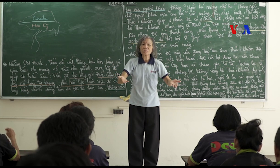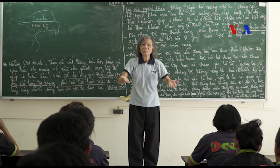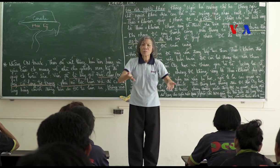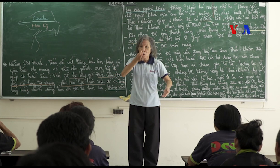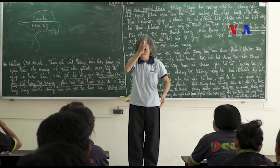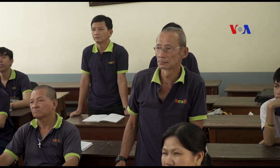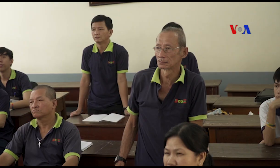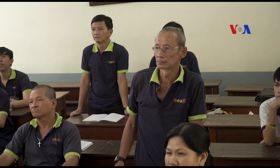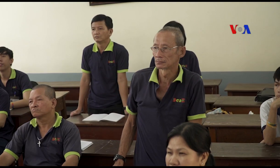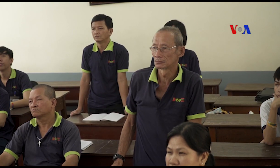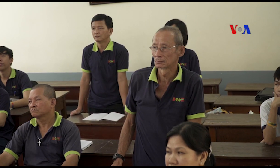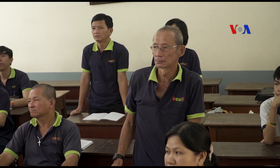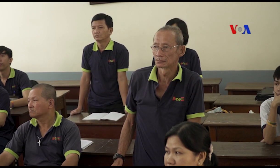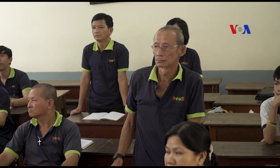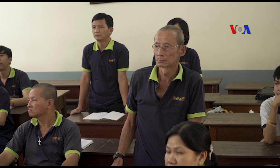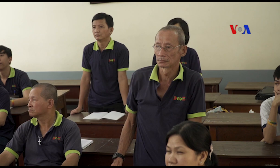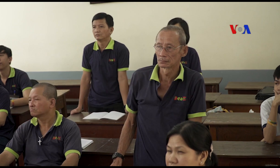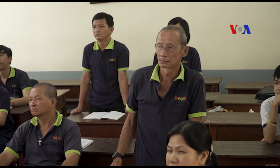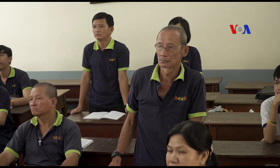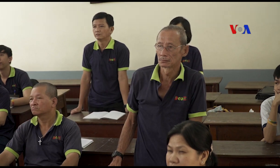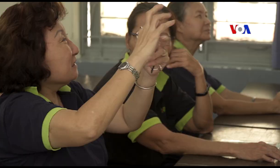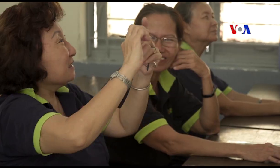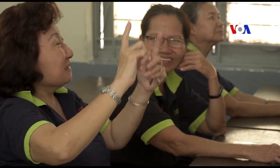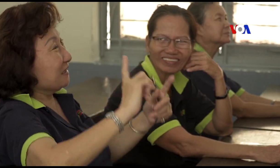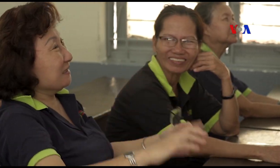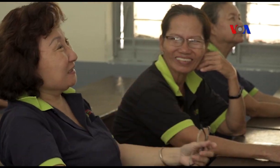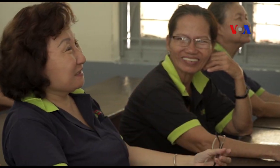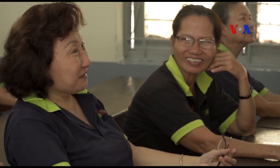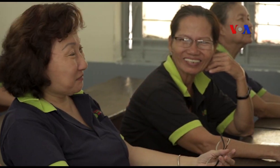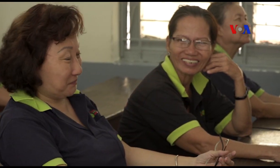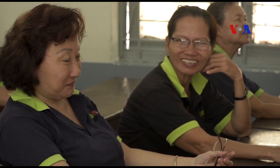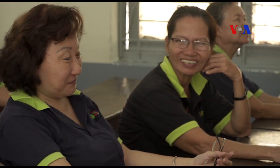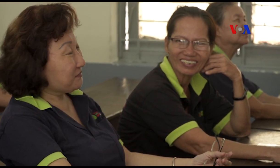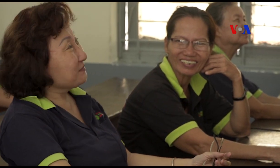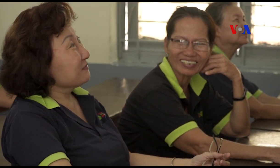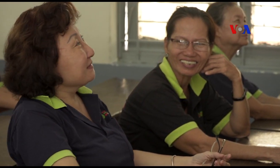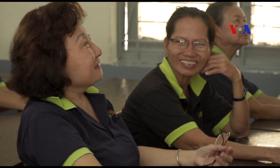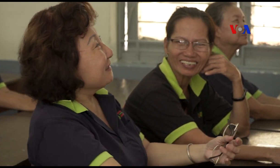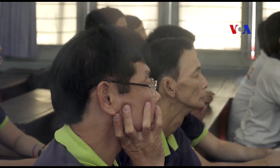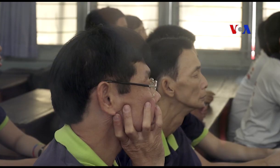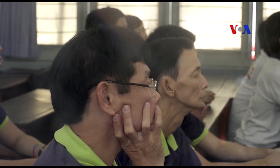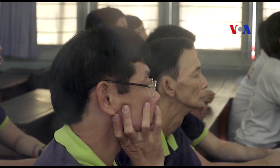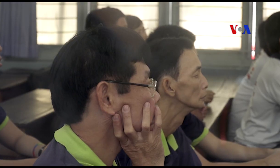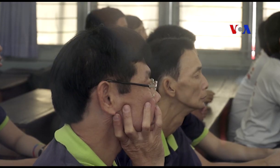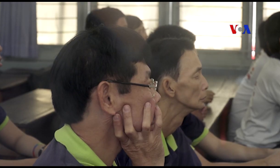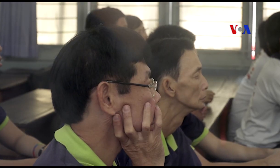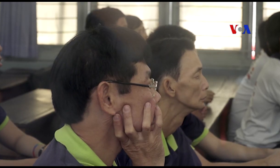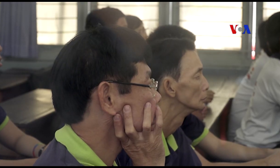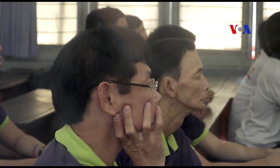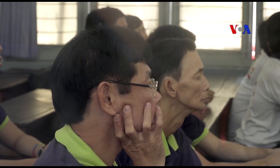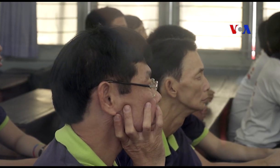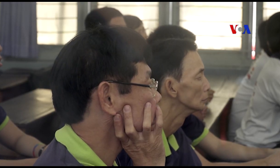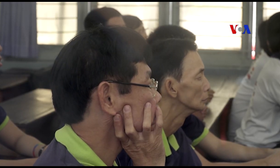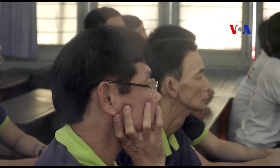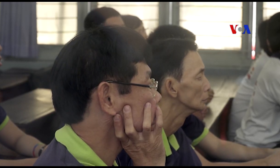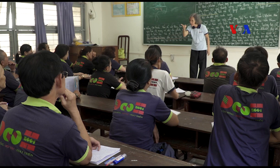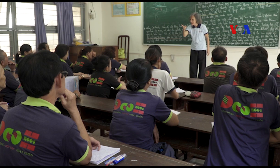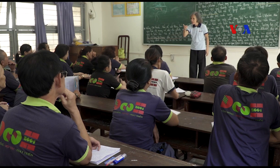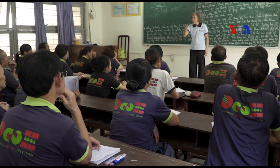với những người có hoàn cảnh như mình. Lớp học không tiếng nói ra đời từ đó. Cô Thảo và anh Khiêm đã giúp nhiều người câm điếc giao tiếp